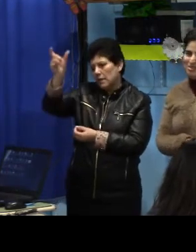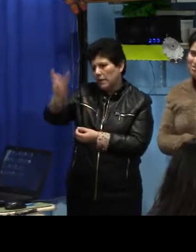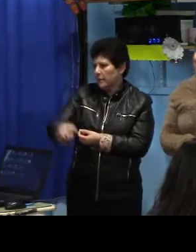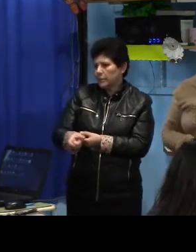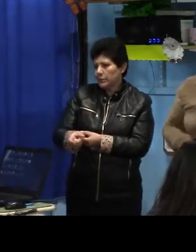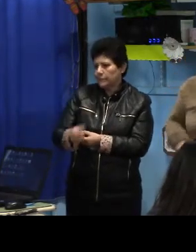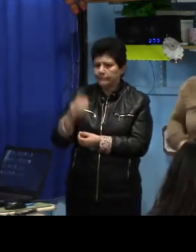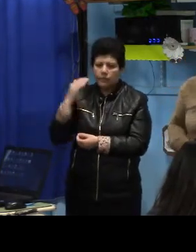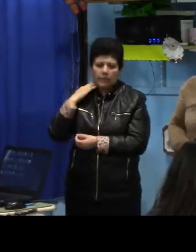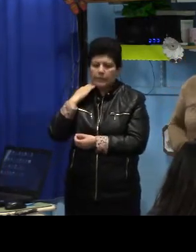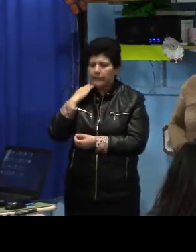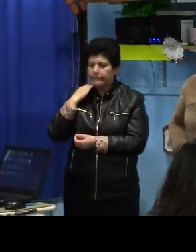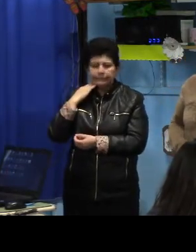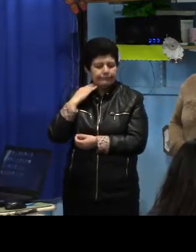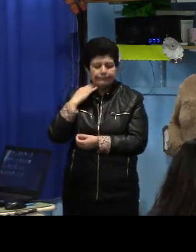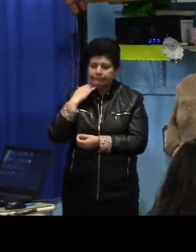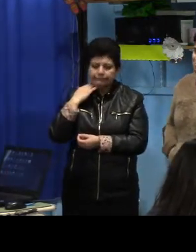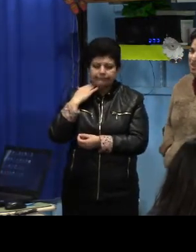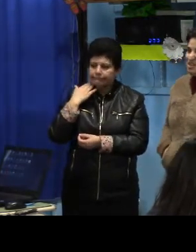libro.